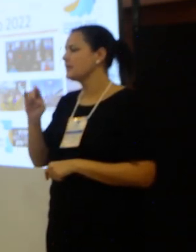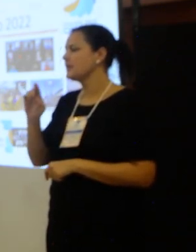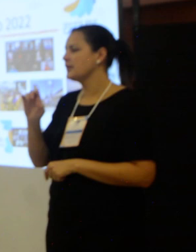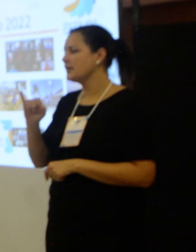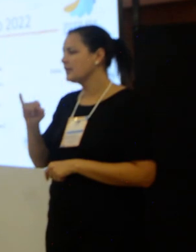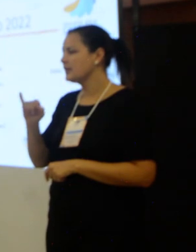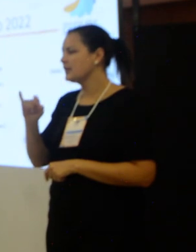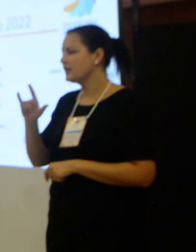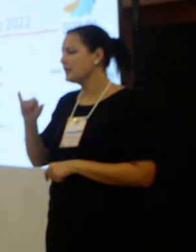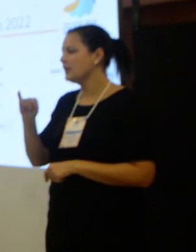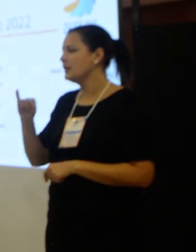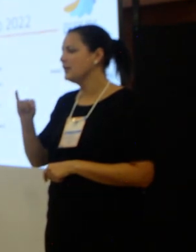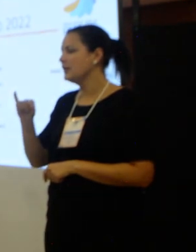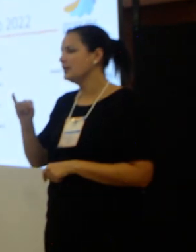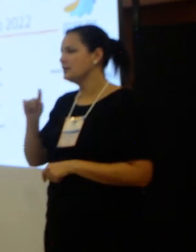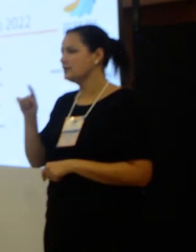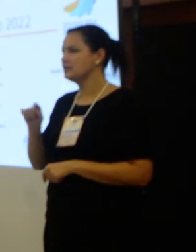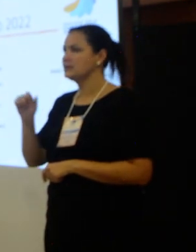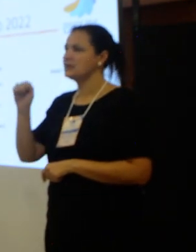está tudo disponibilizado.